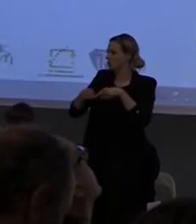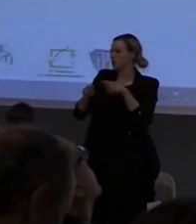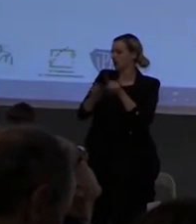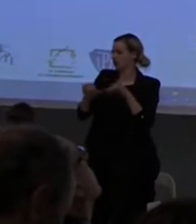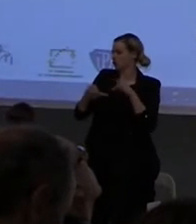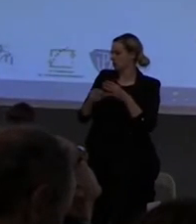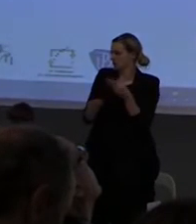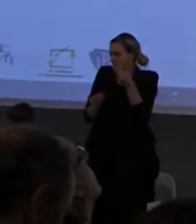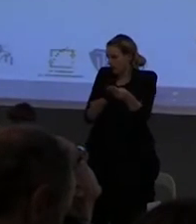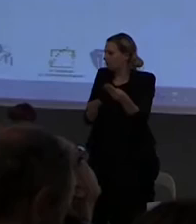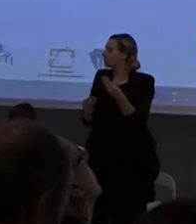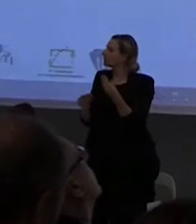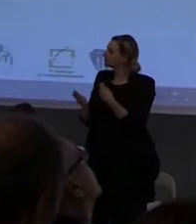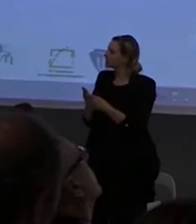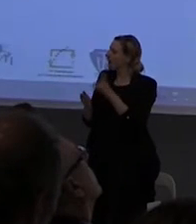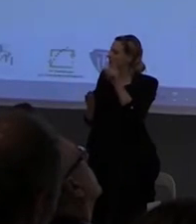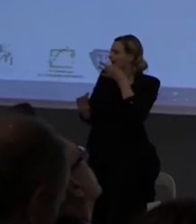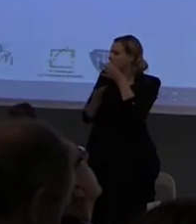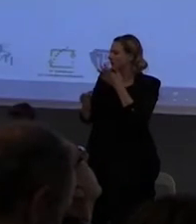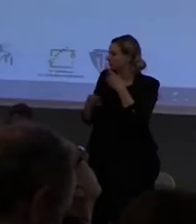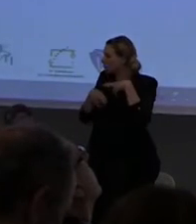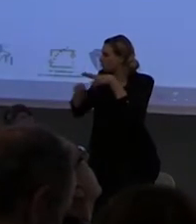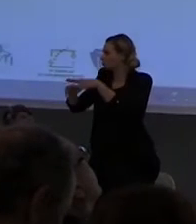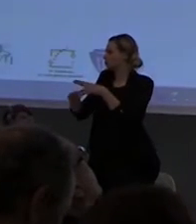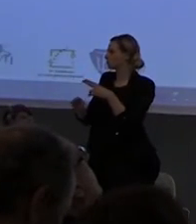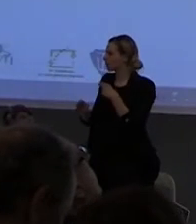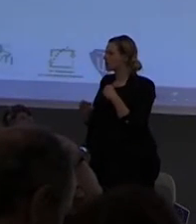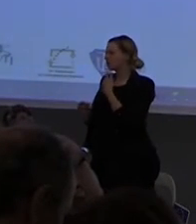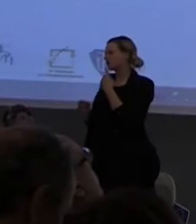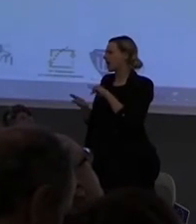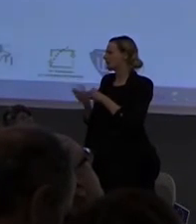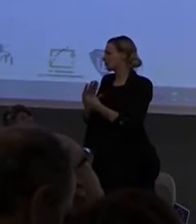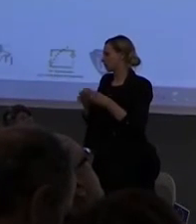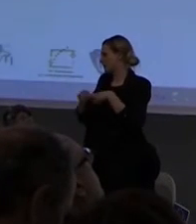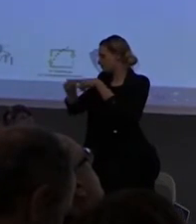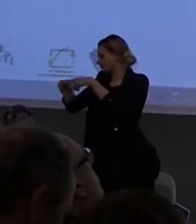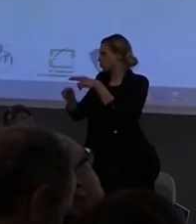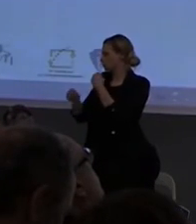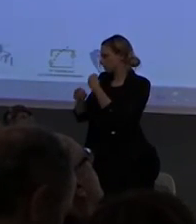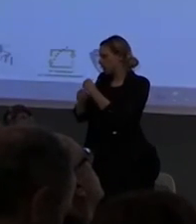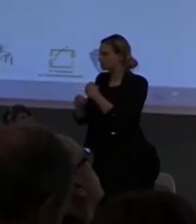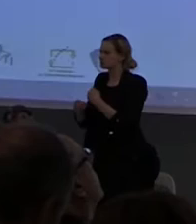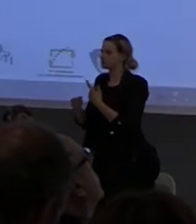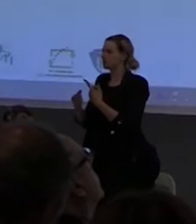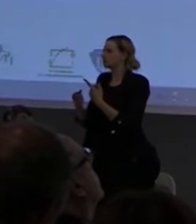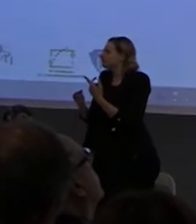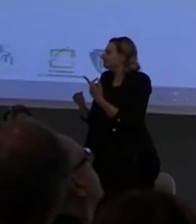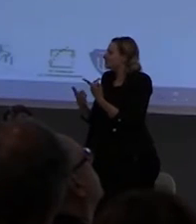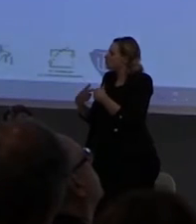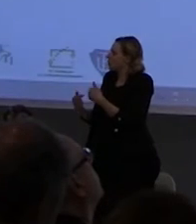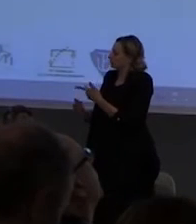tak vlastně přicházíme s 30 metodik práce pro asistenty pedagoga, pro to,